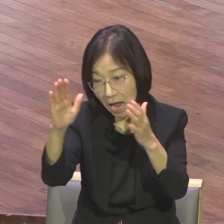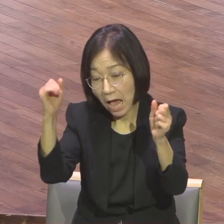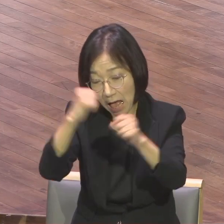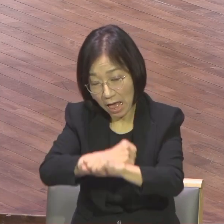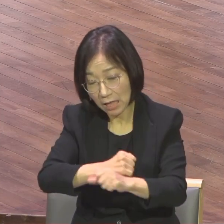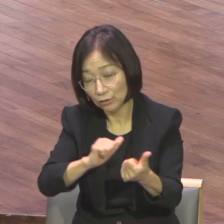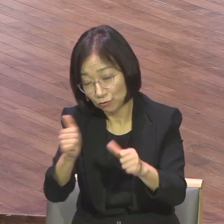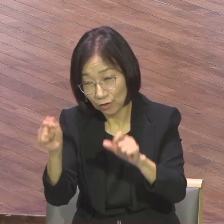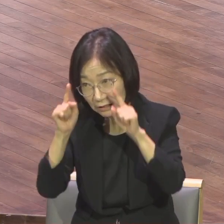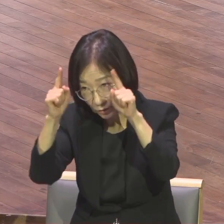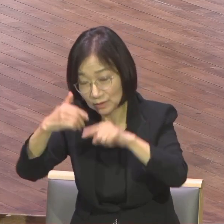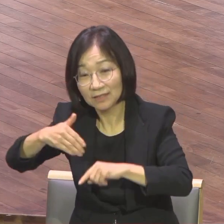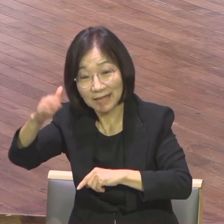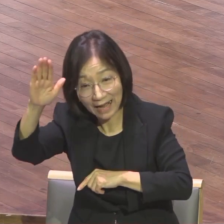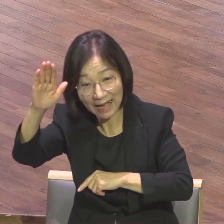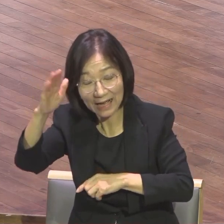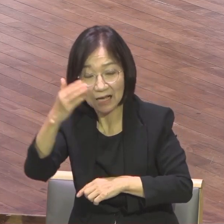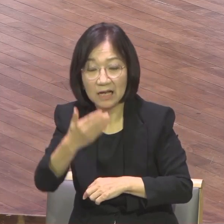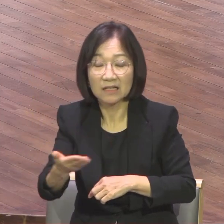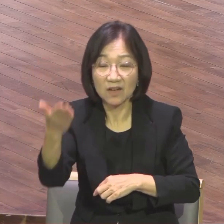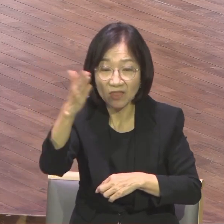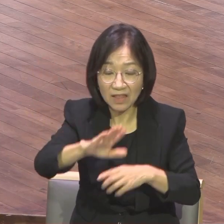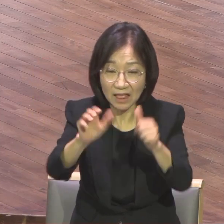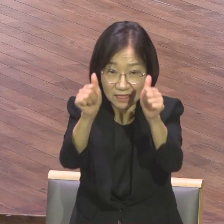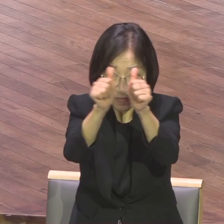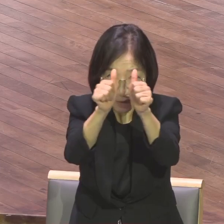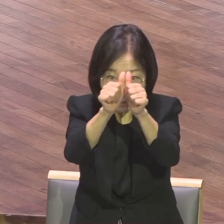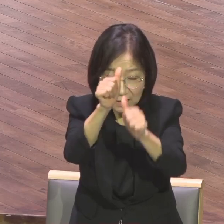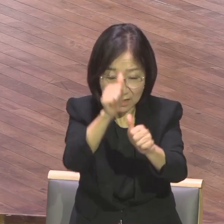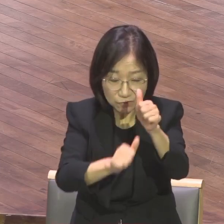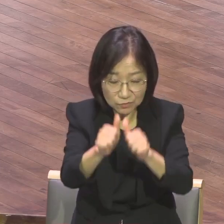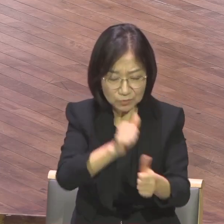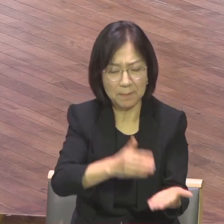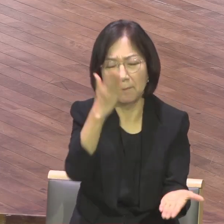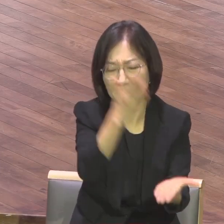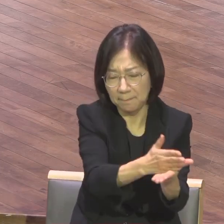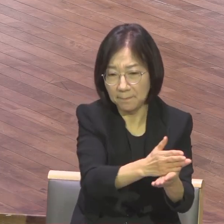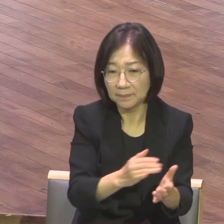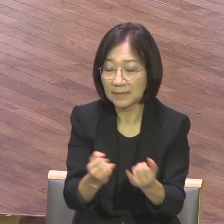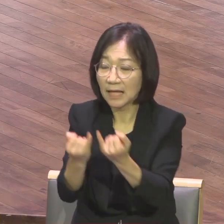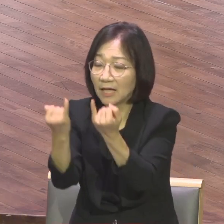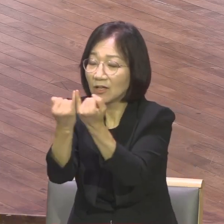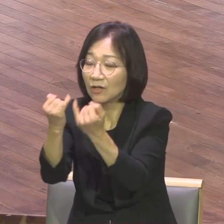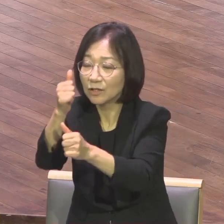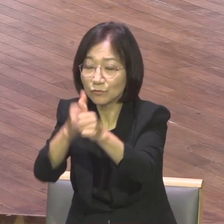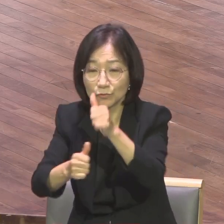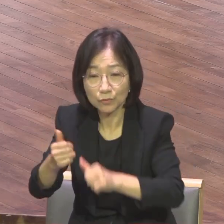이 범죄한 이 남자의 후손이 아닌 여자의 후손 예수 그리스도,